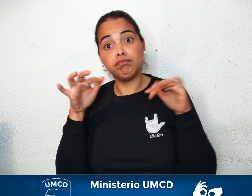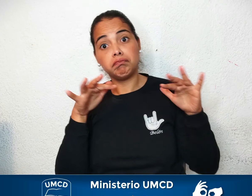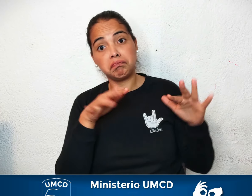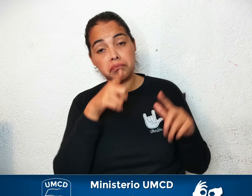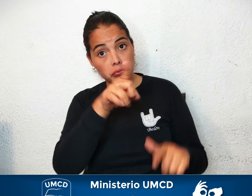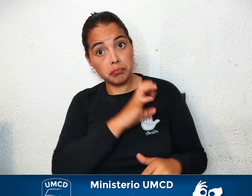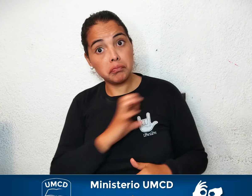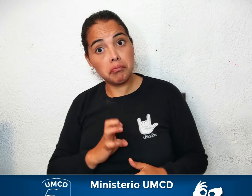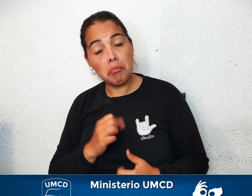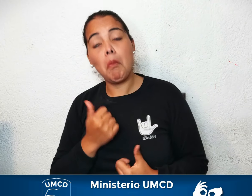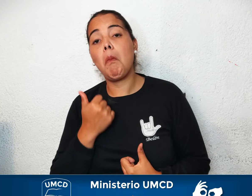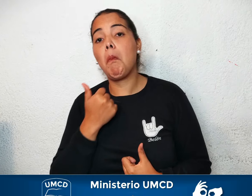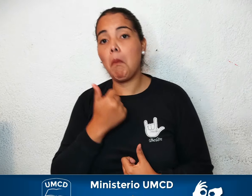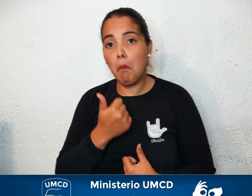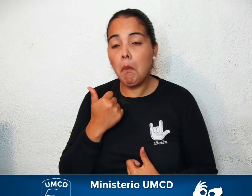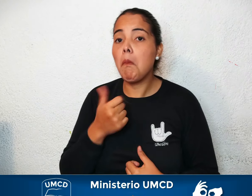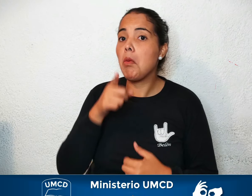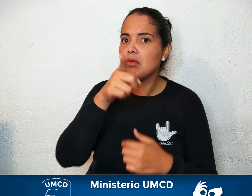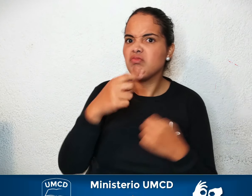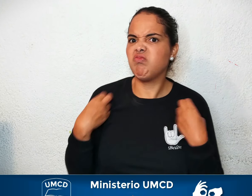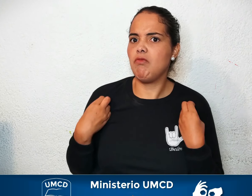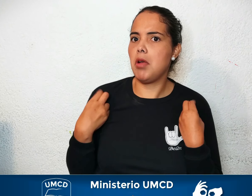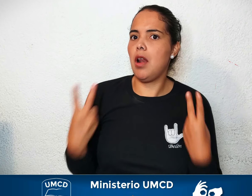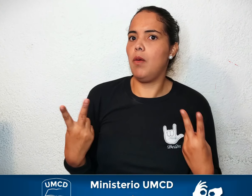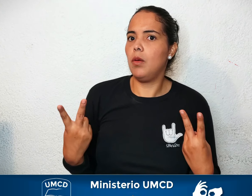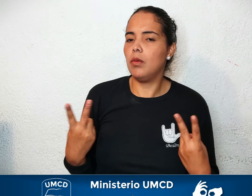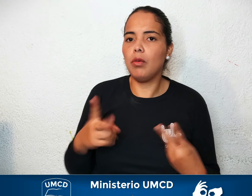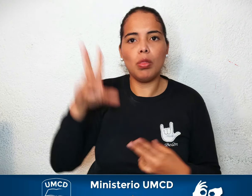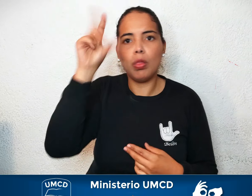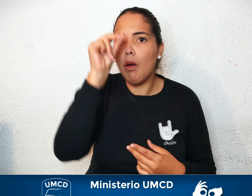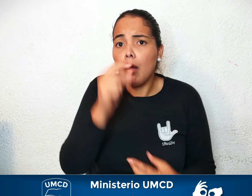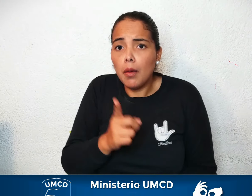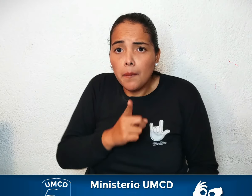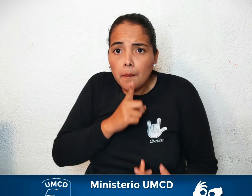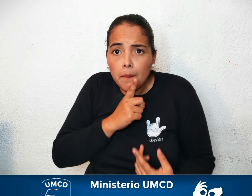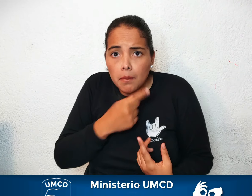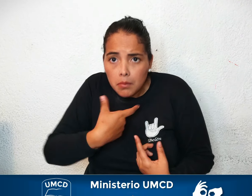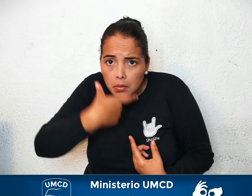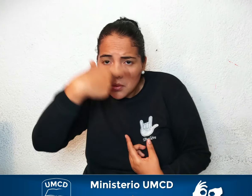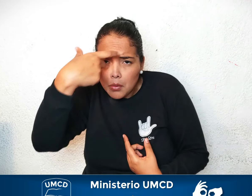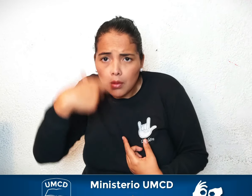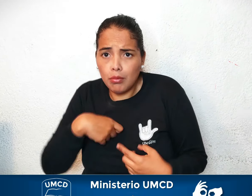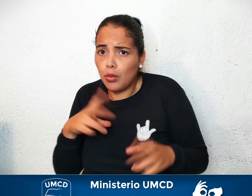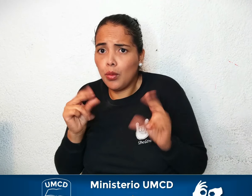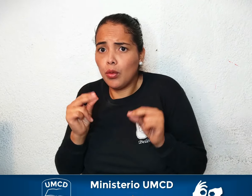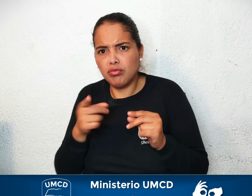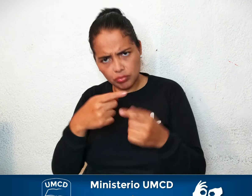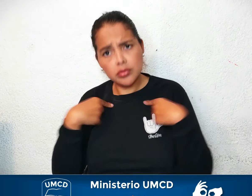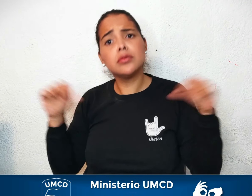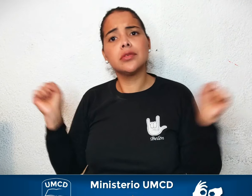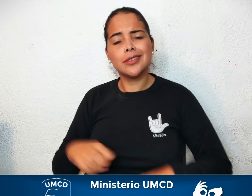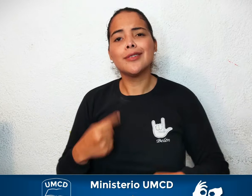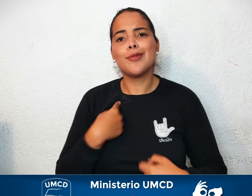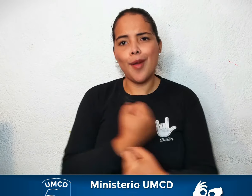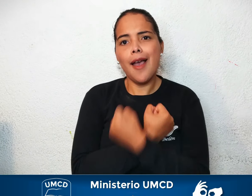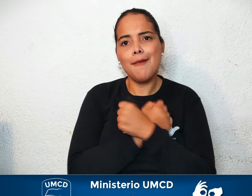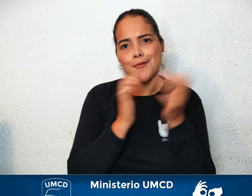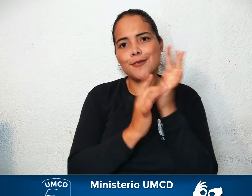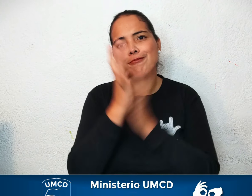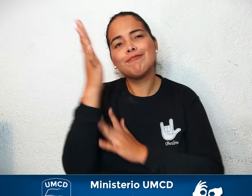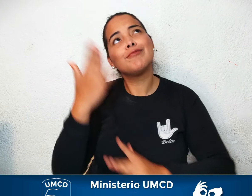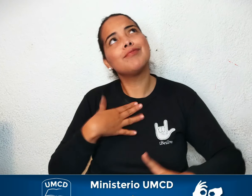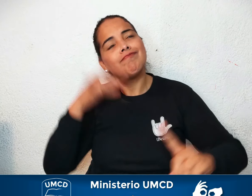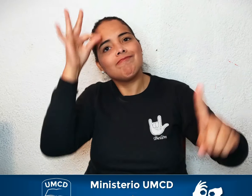usted sabe que es el momento, pues con todo valor, dígale a la gente: yo conozco uno